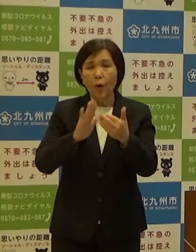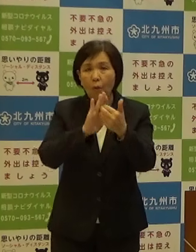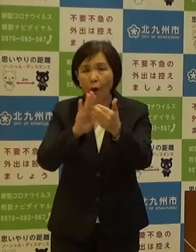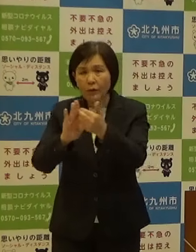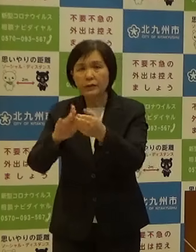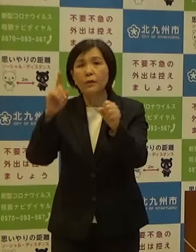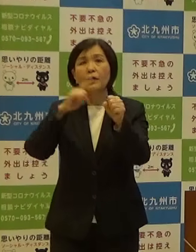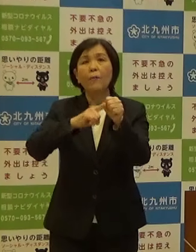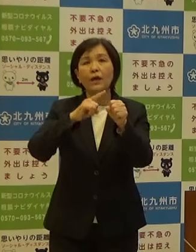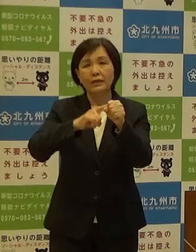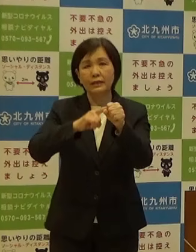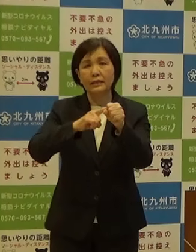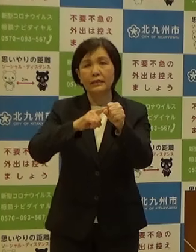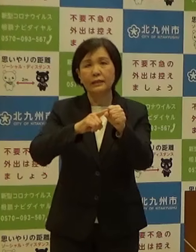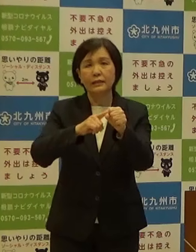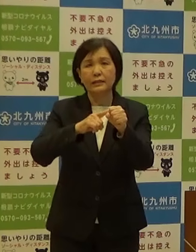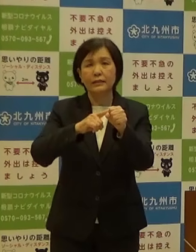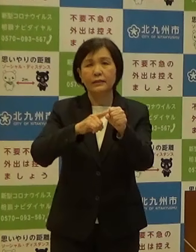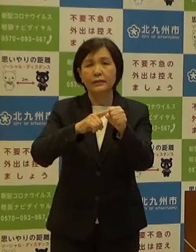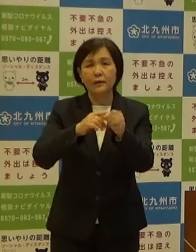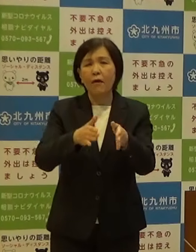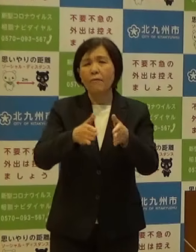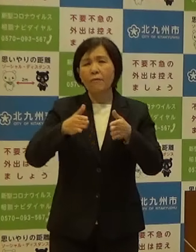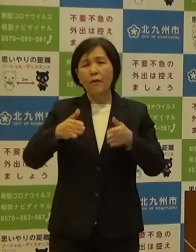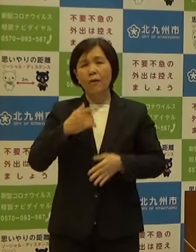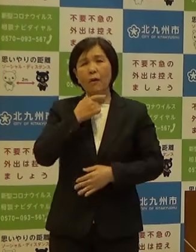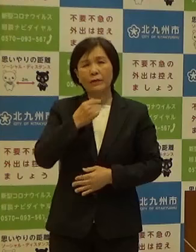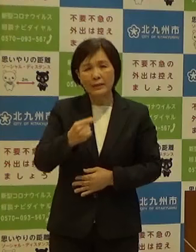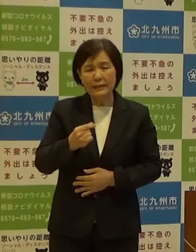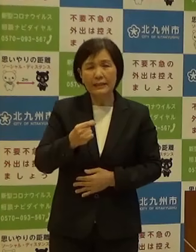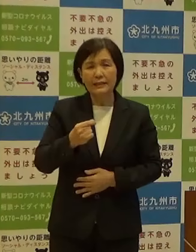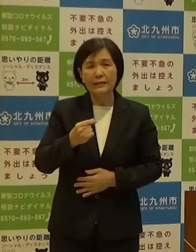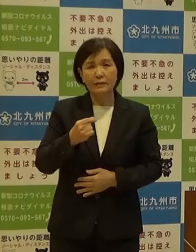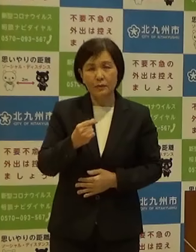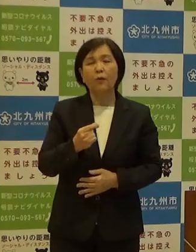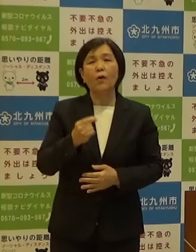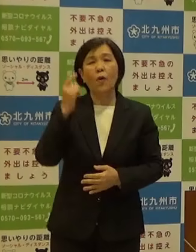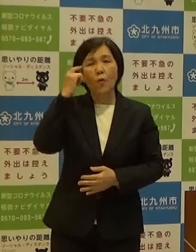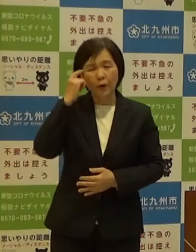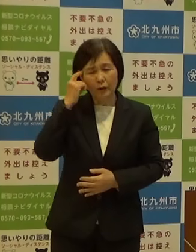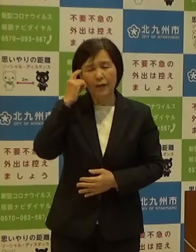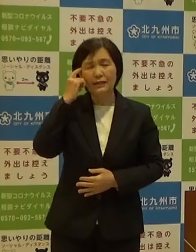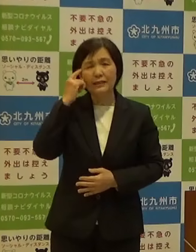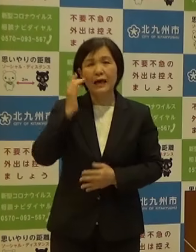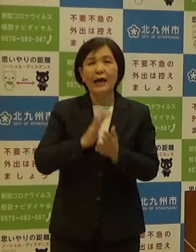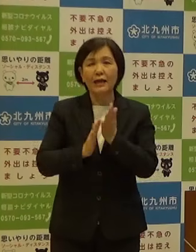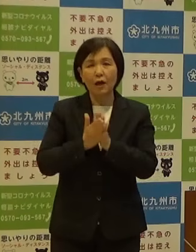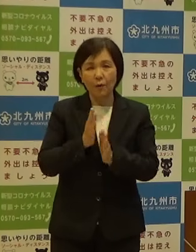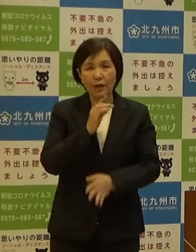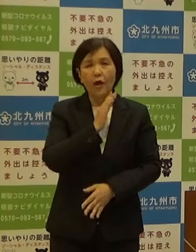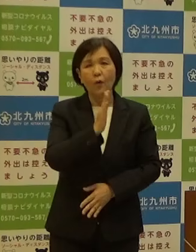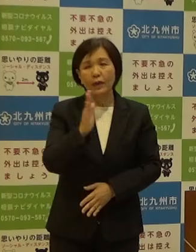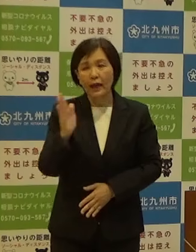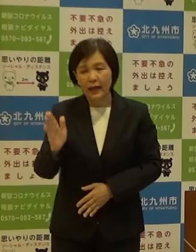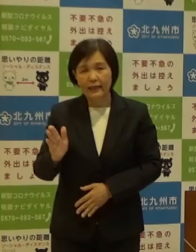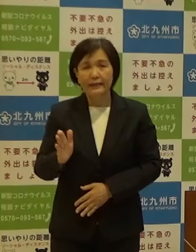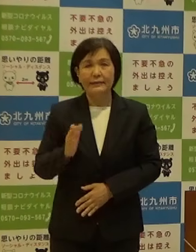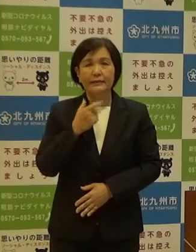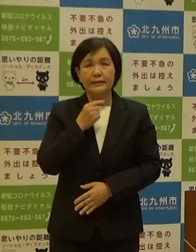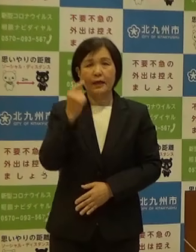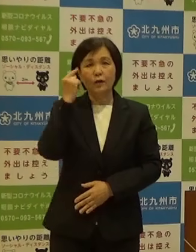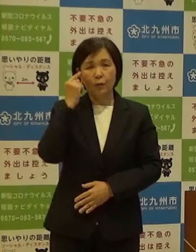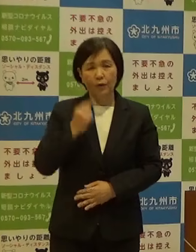防止のためにですね、避けていただくように改めてお願いを申し上げたいと思います。